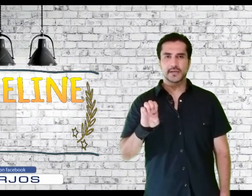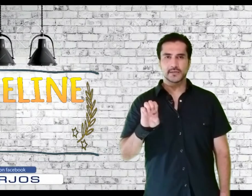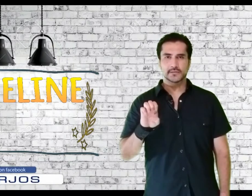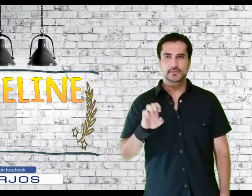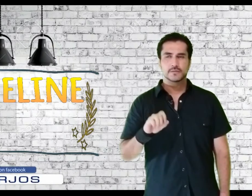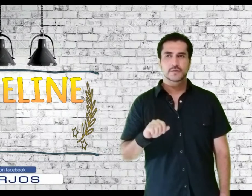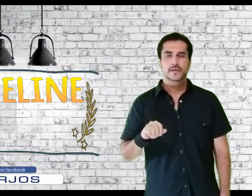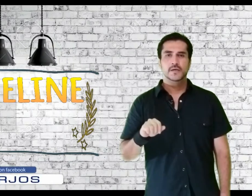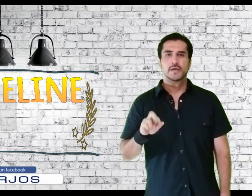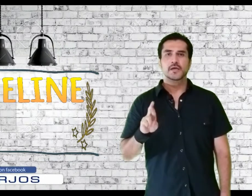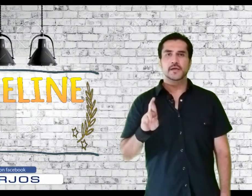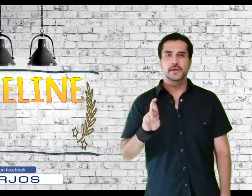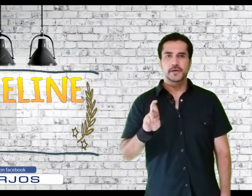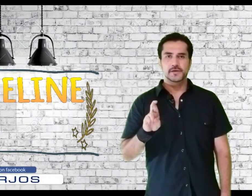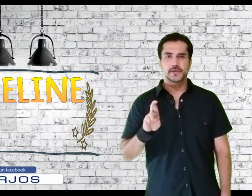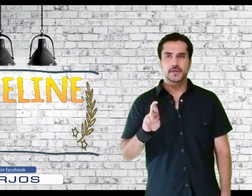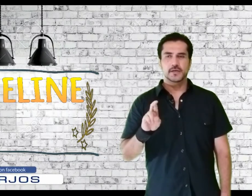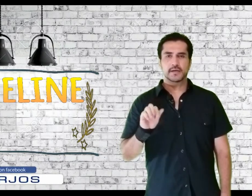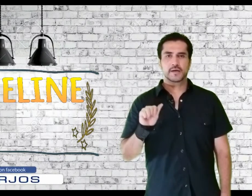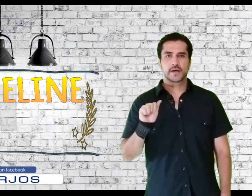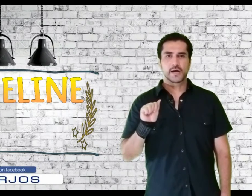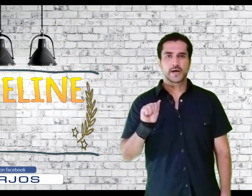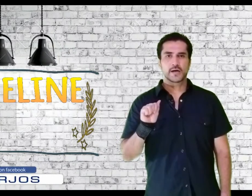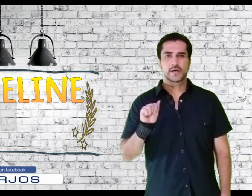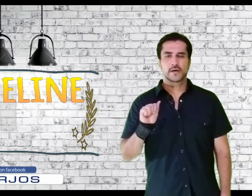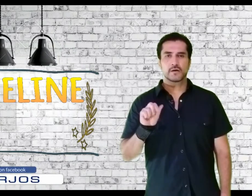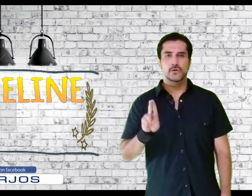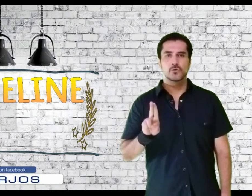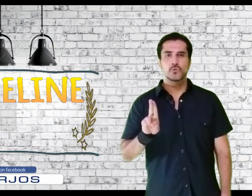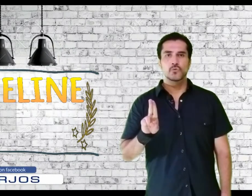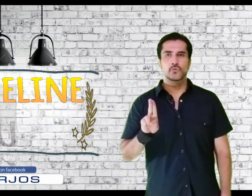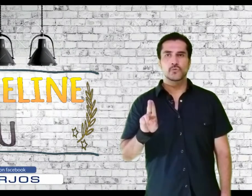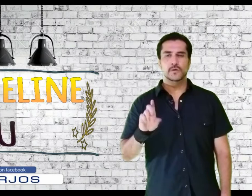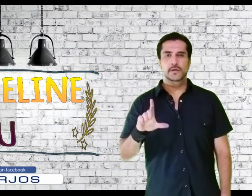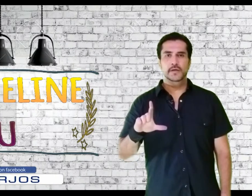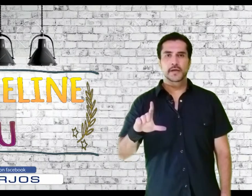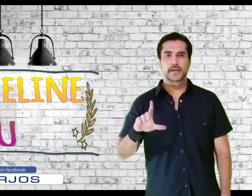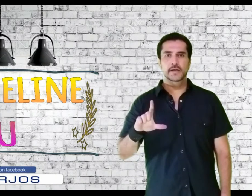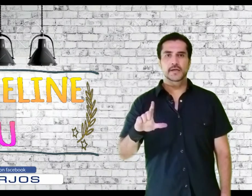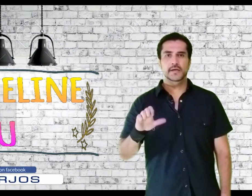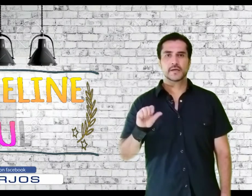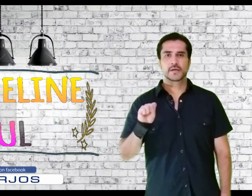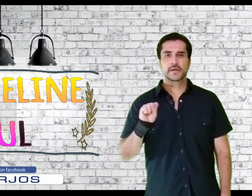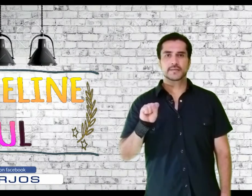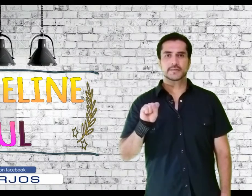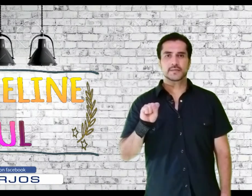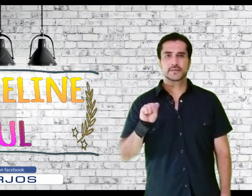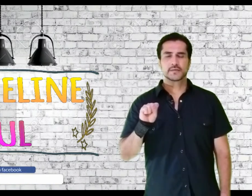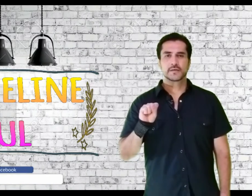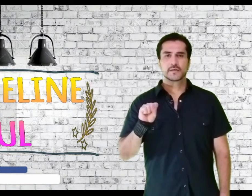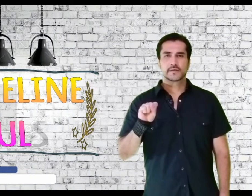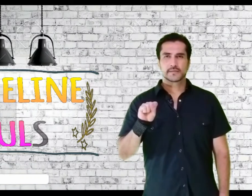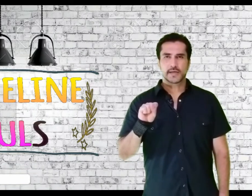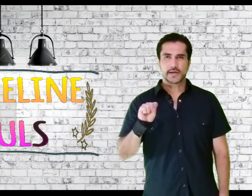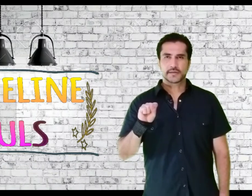Jacqueline. R, A, U, L, S.